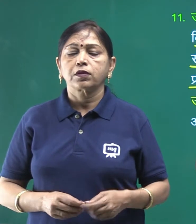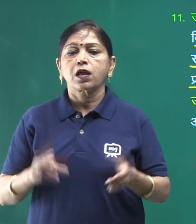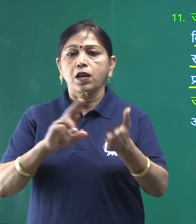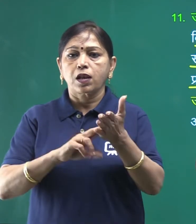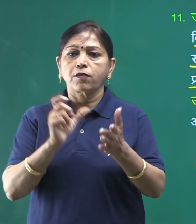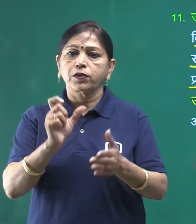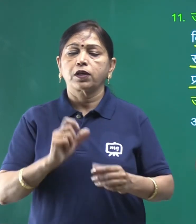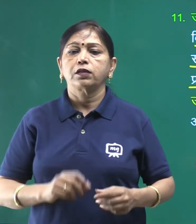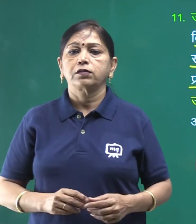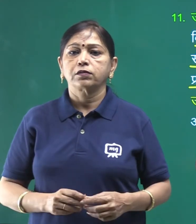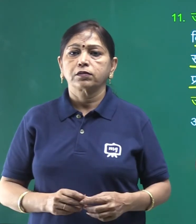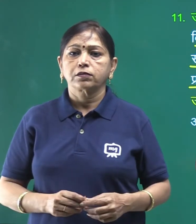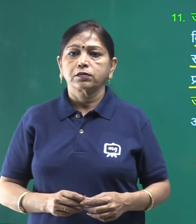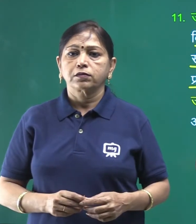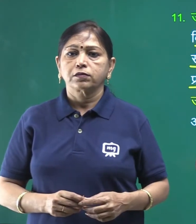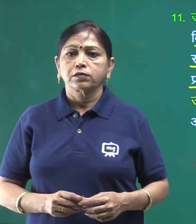नेफ्थलीन,